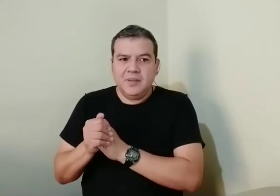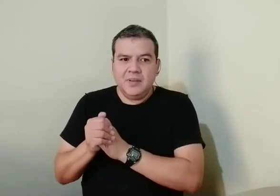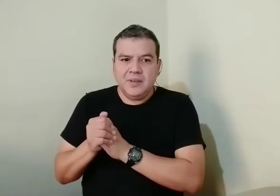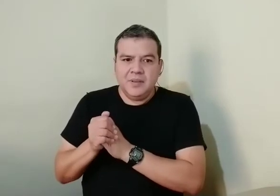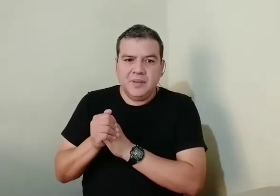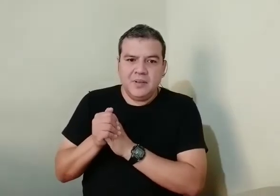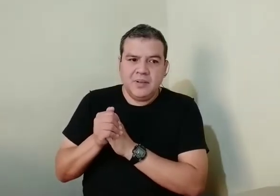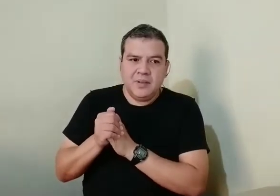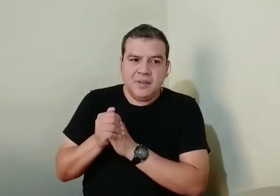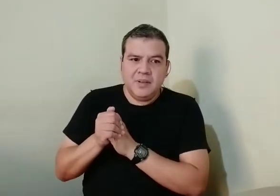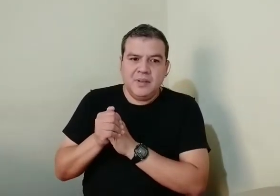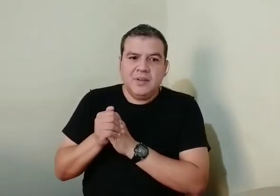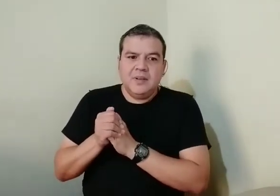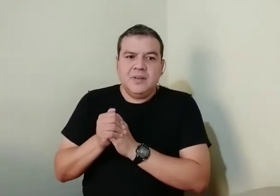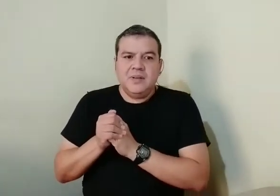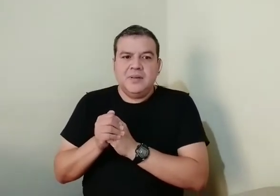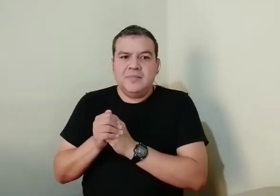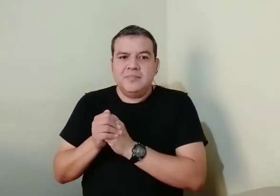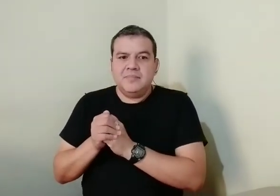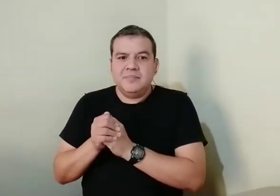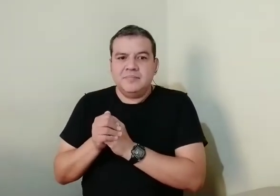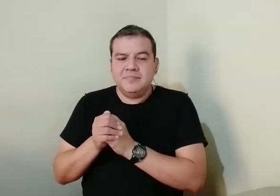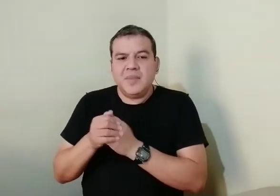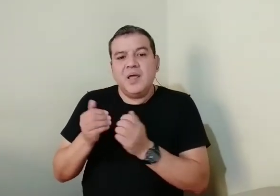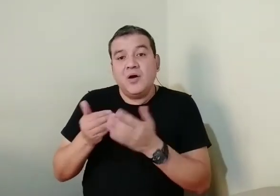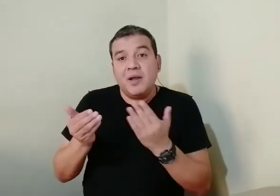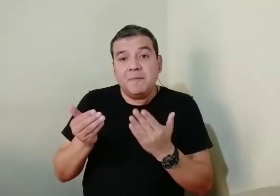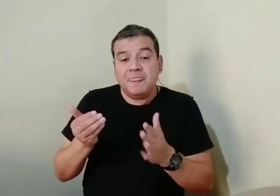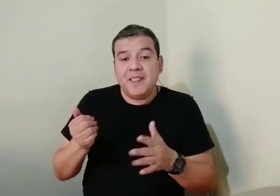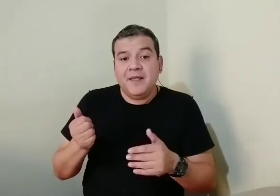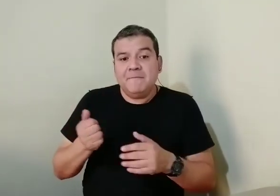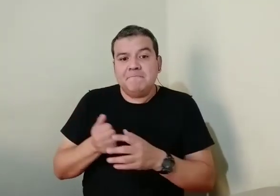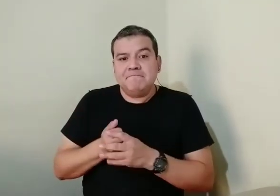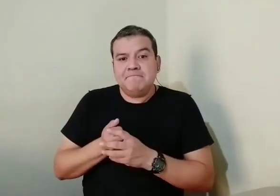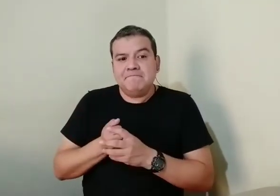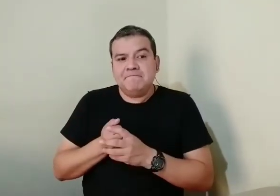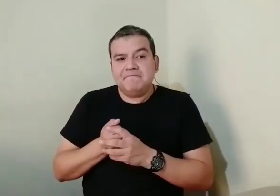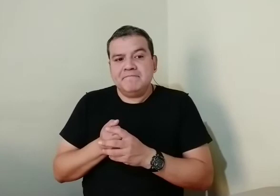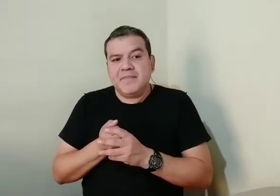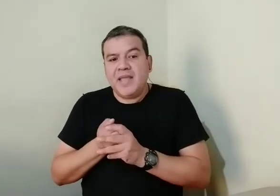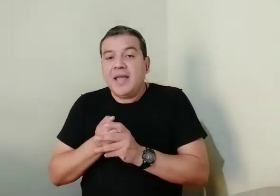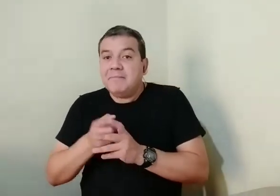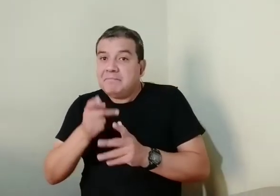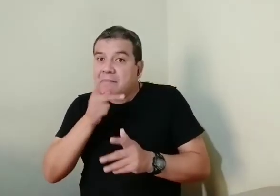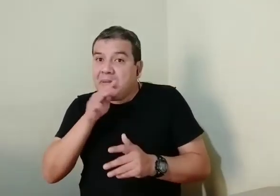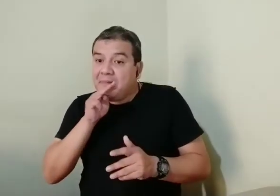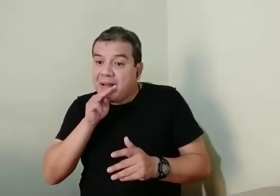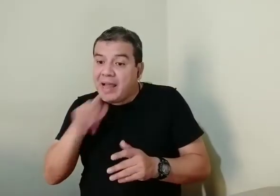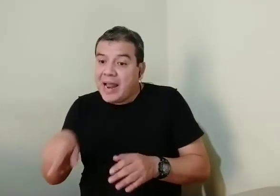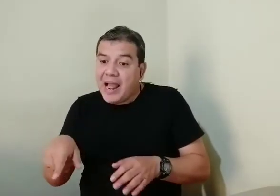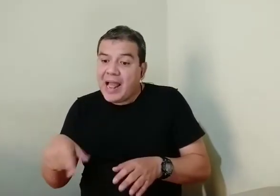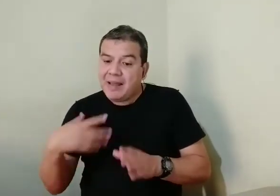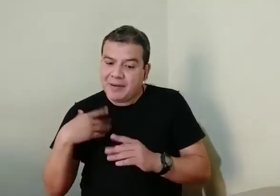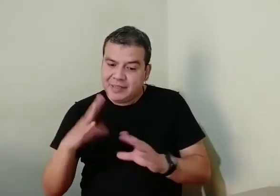tanto como sea posible apoyen y honren a aquel que comparte